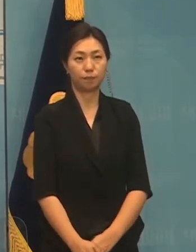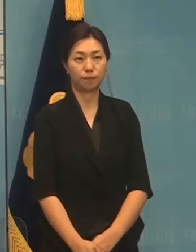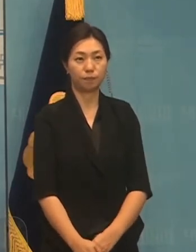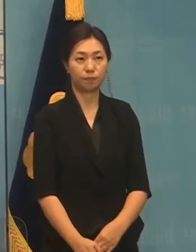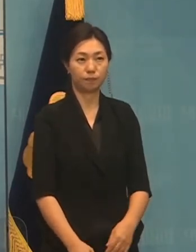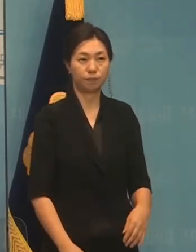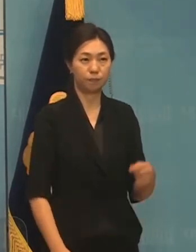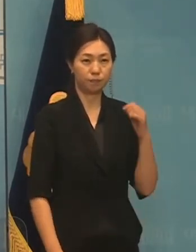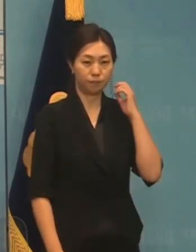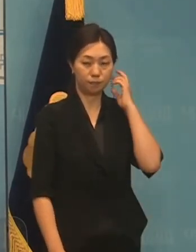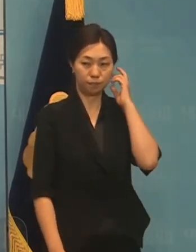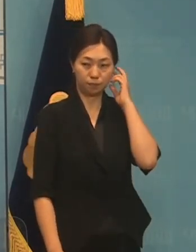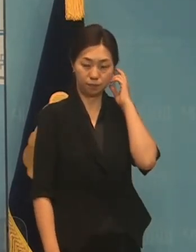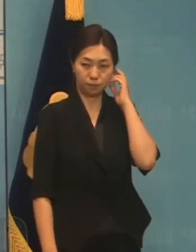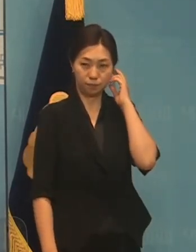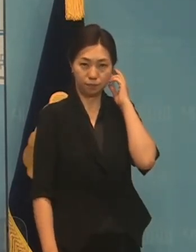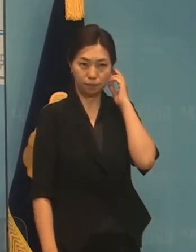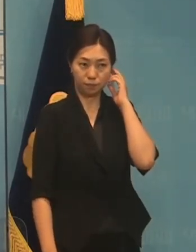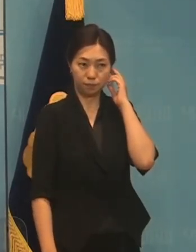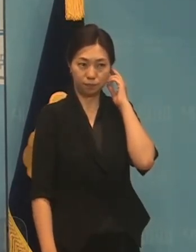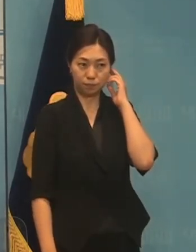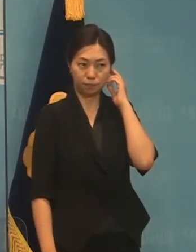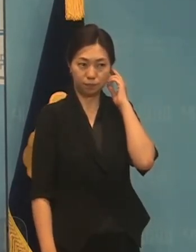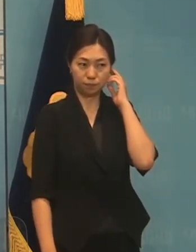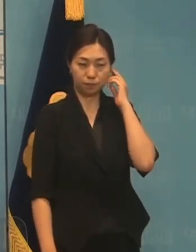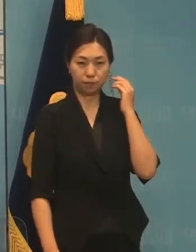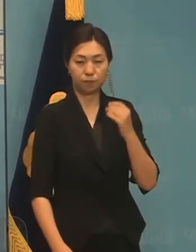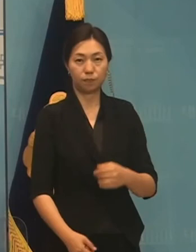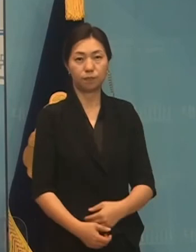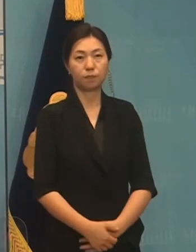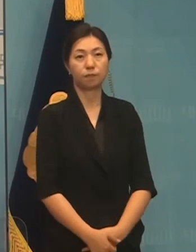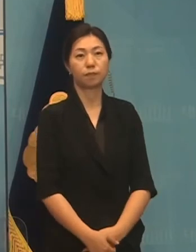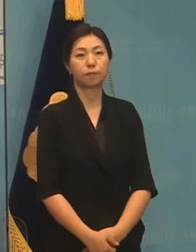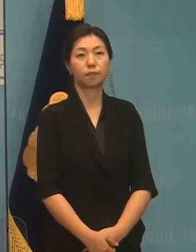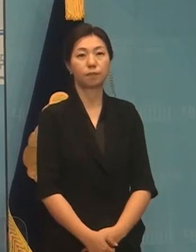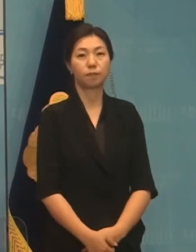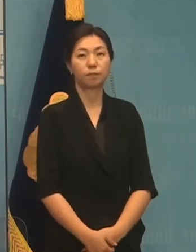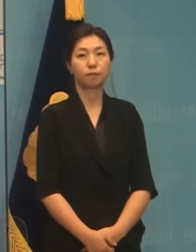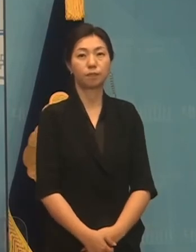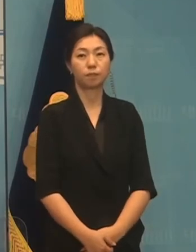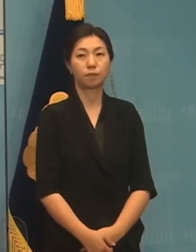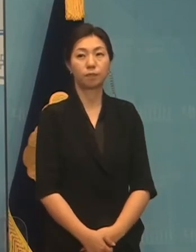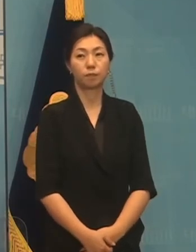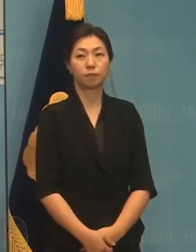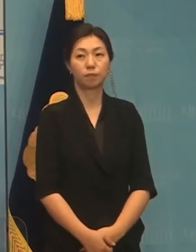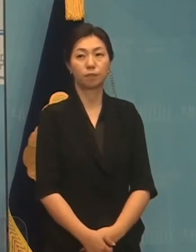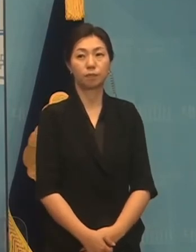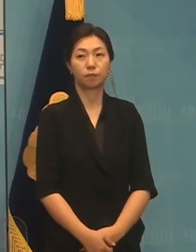혹시